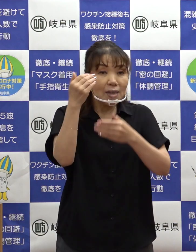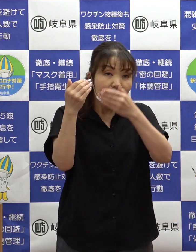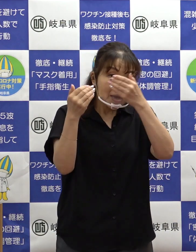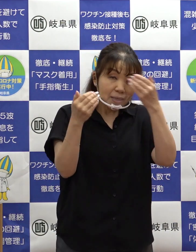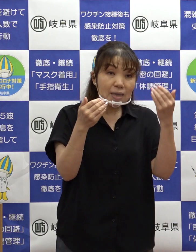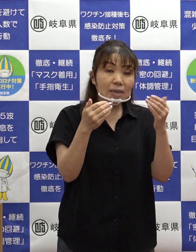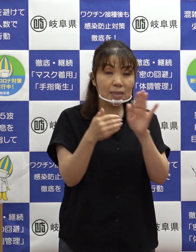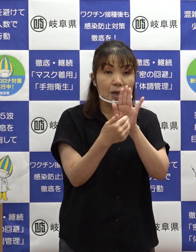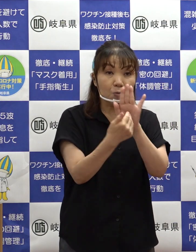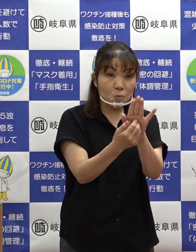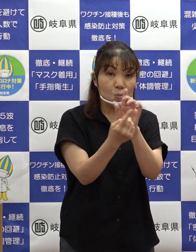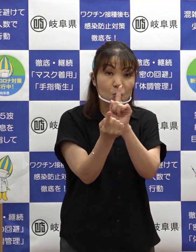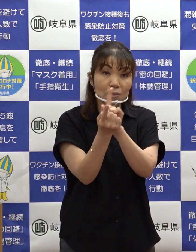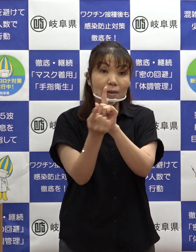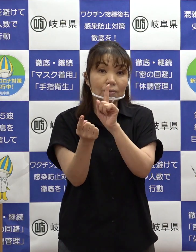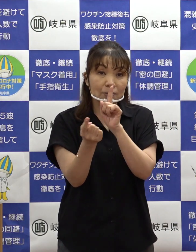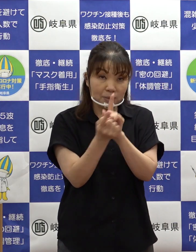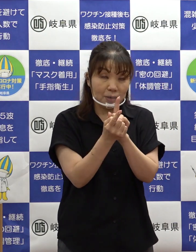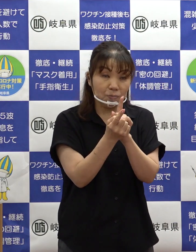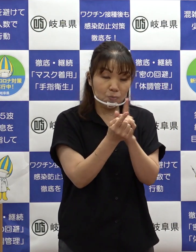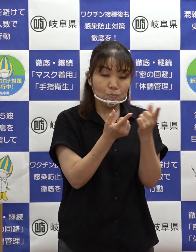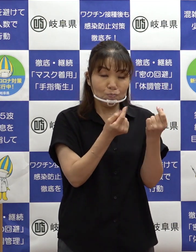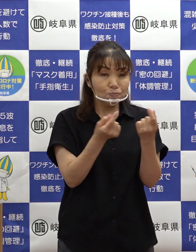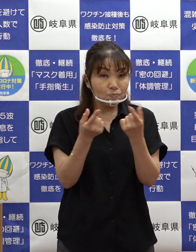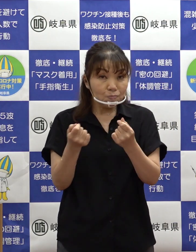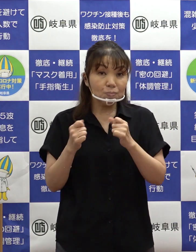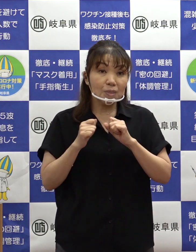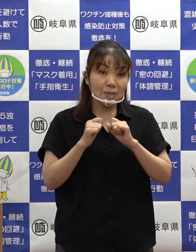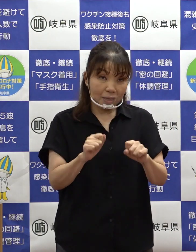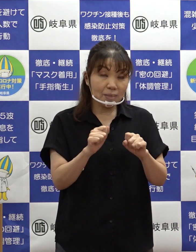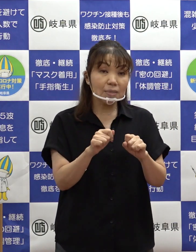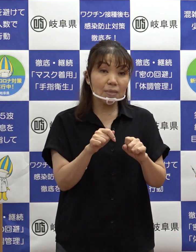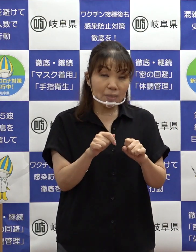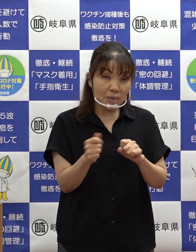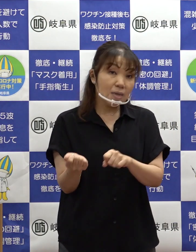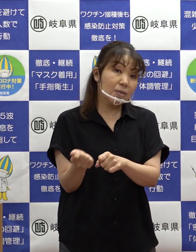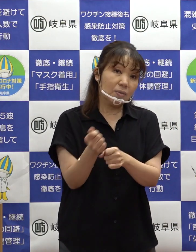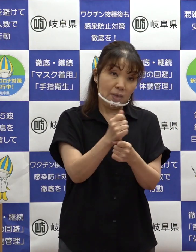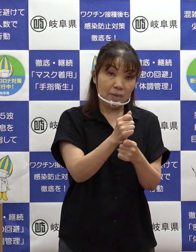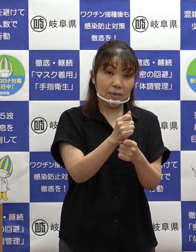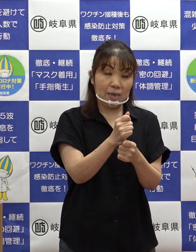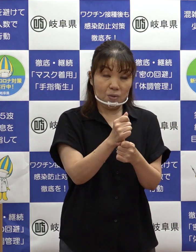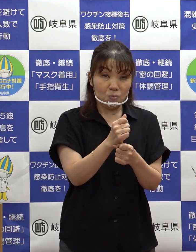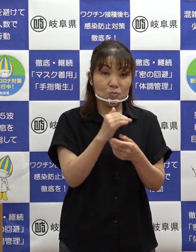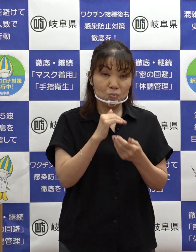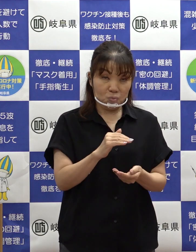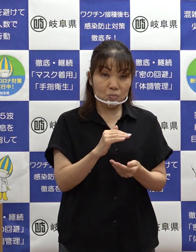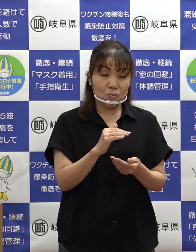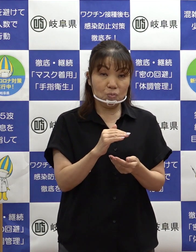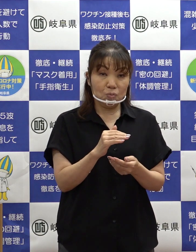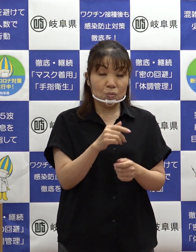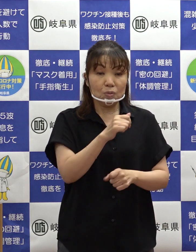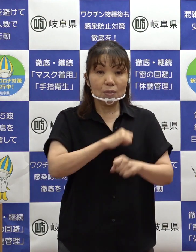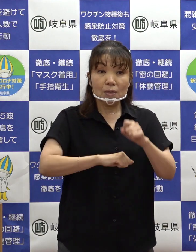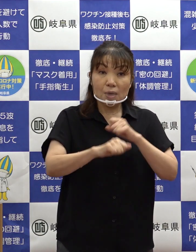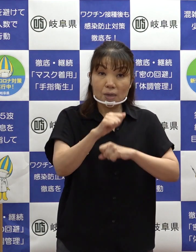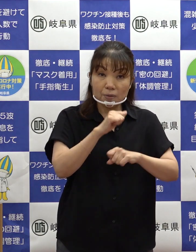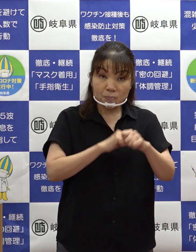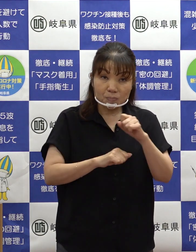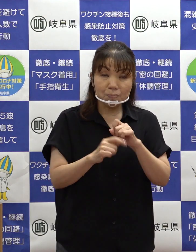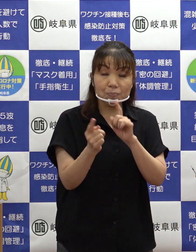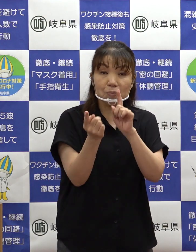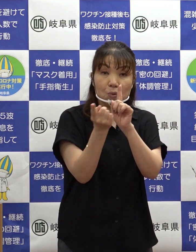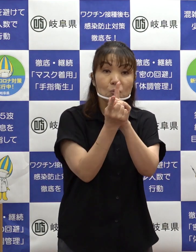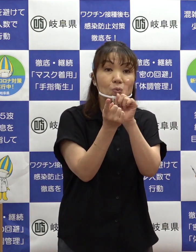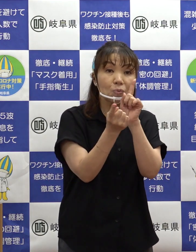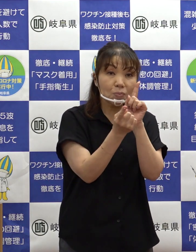症予防対策をきちっと講ずるということで、それに沿ってやっていただくという前提での再